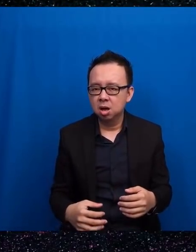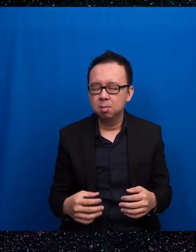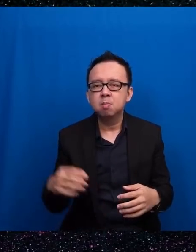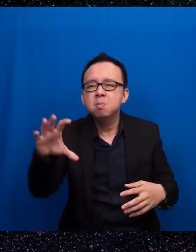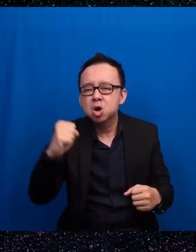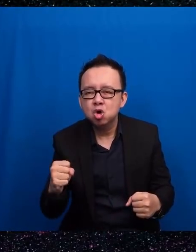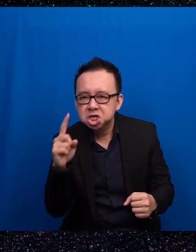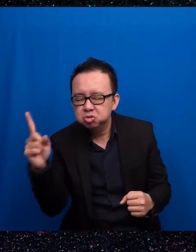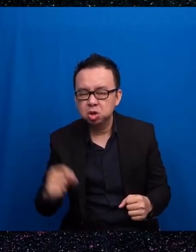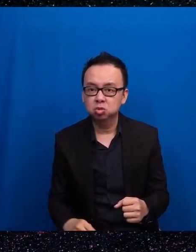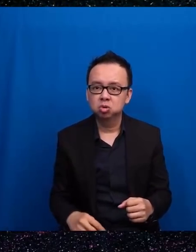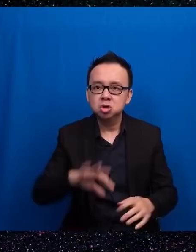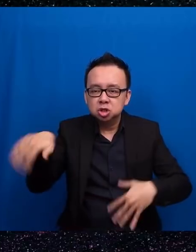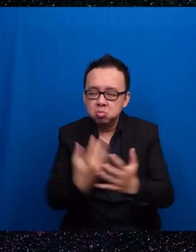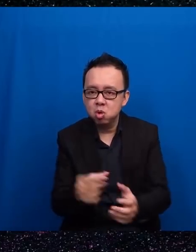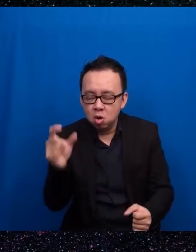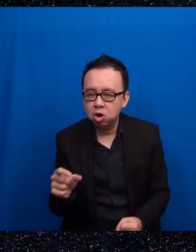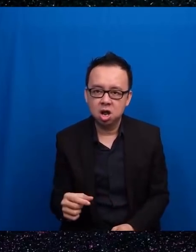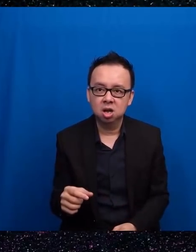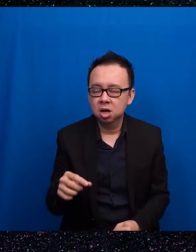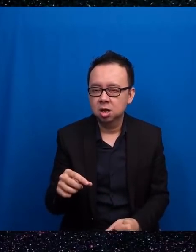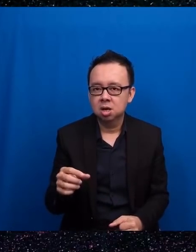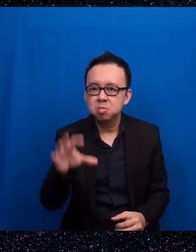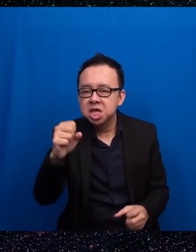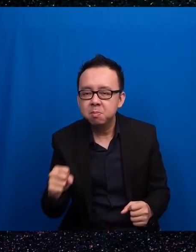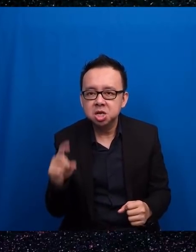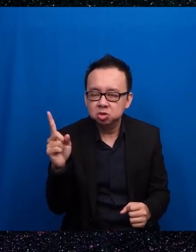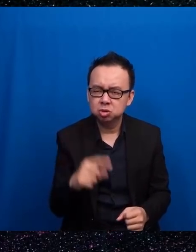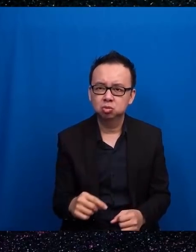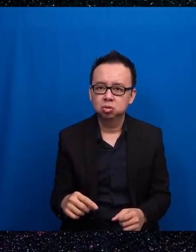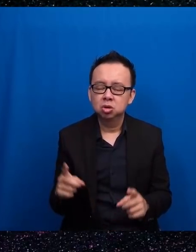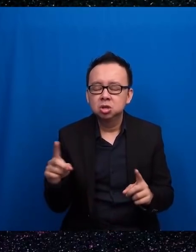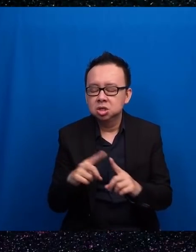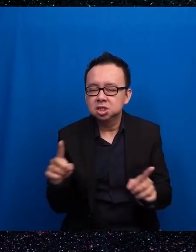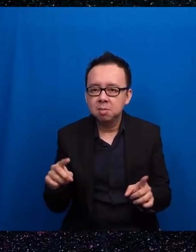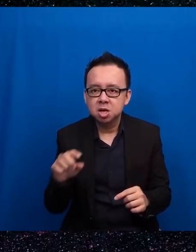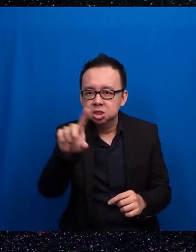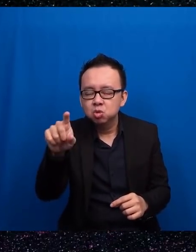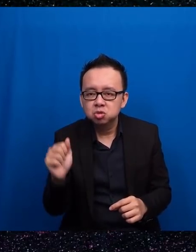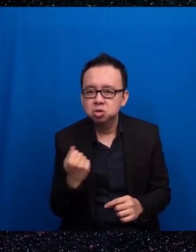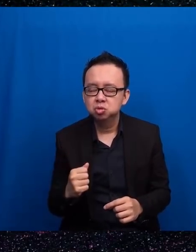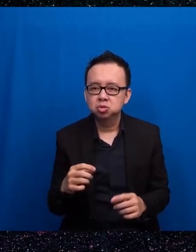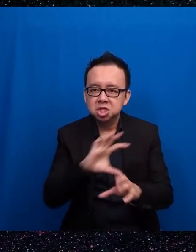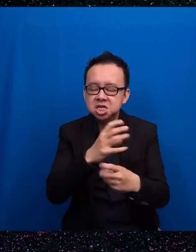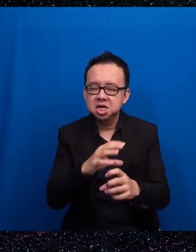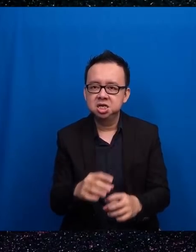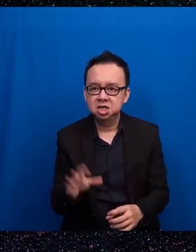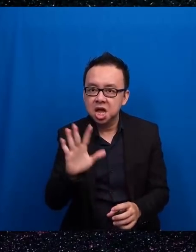sesuatu. Semua orang ingin mencapai sesuatu. Hingga sesuatu terjadi, semua itu tak berarti.